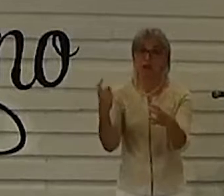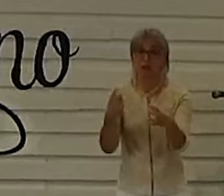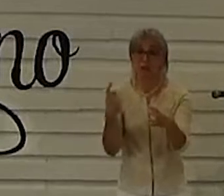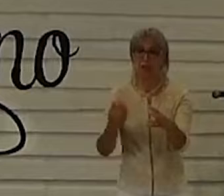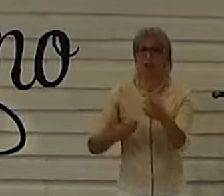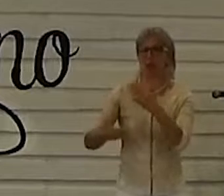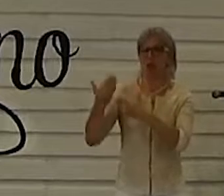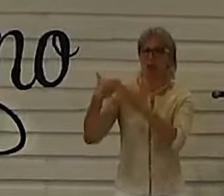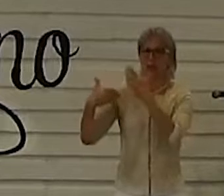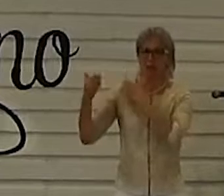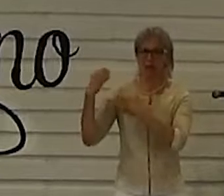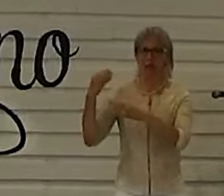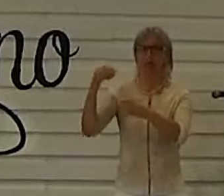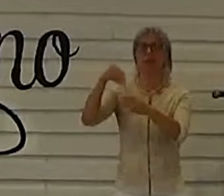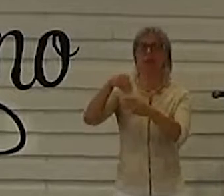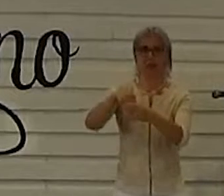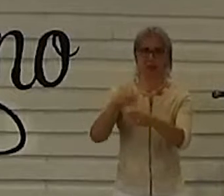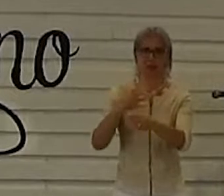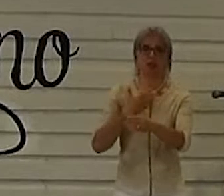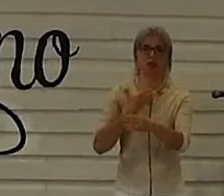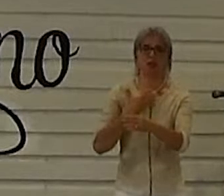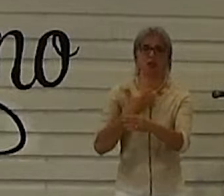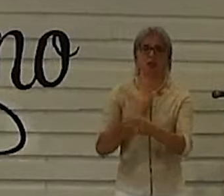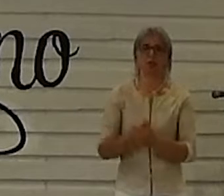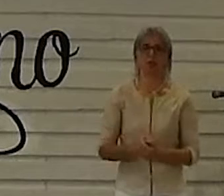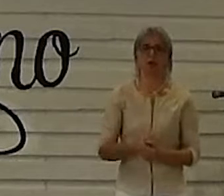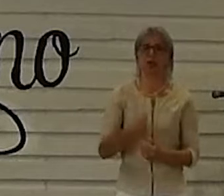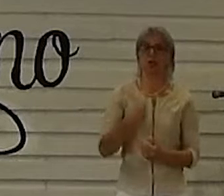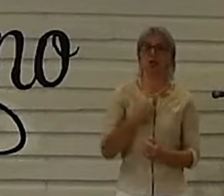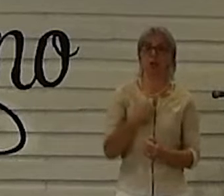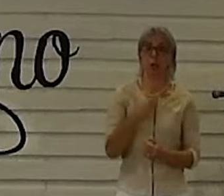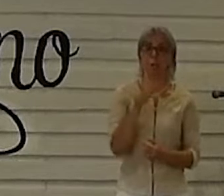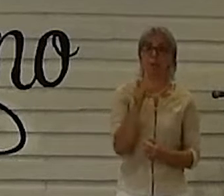Perché prendevo la parola di Dio e la facevo diventare un martello.